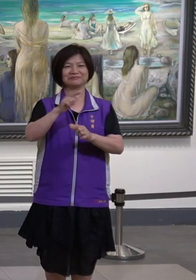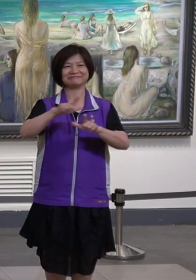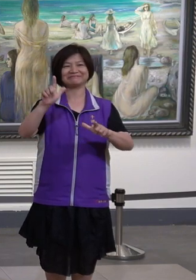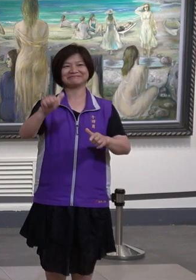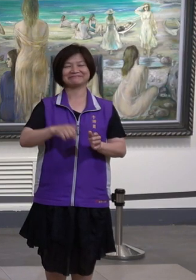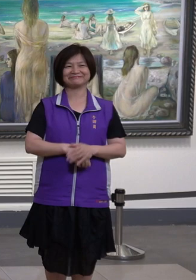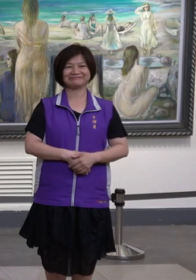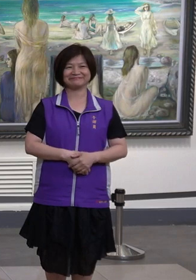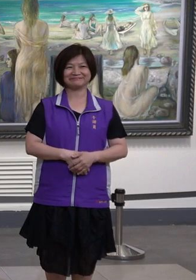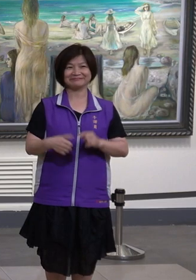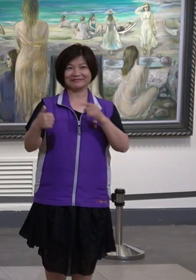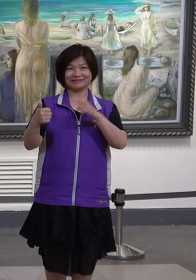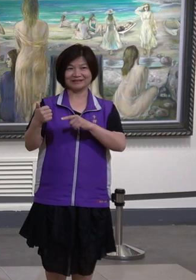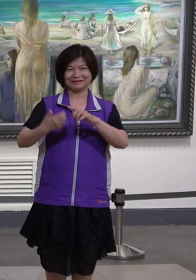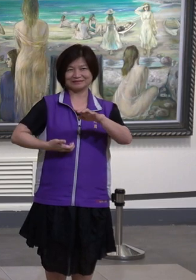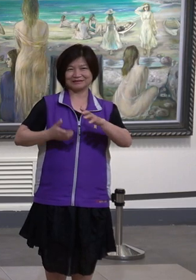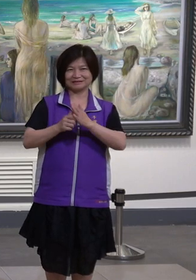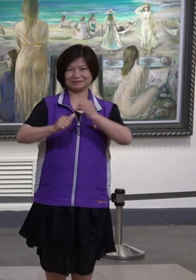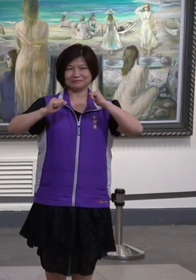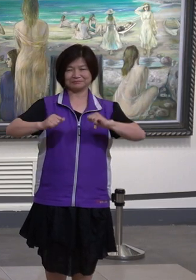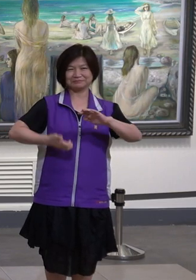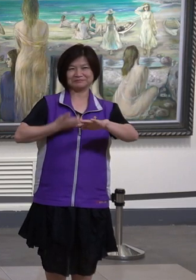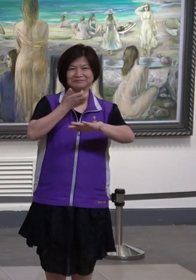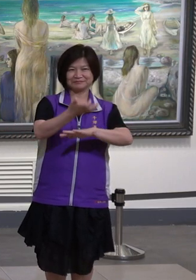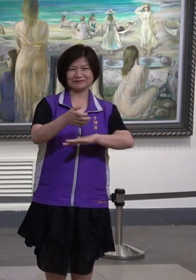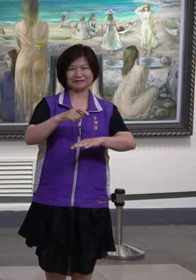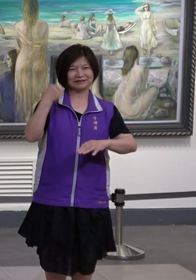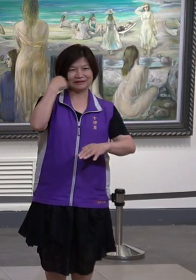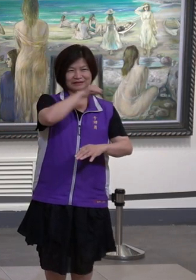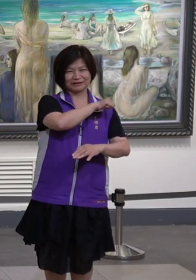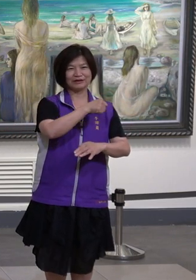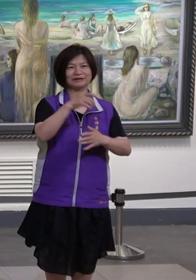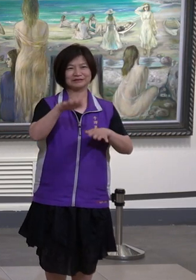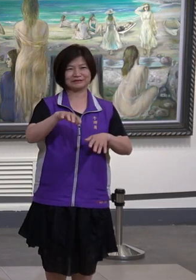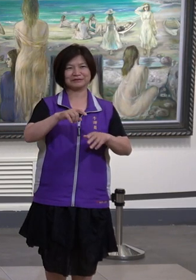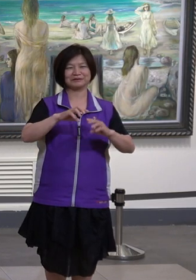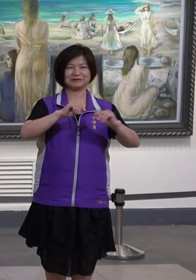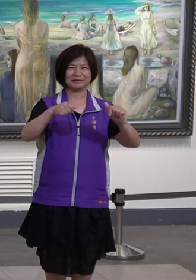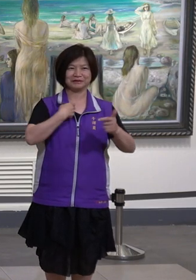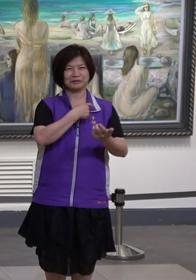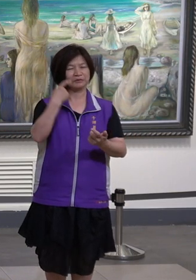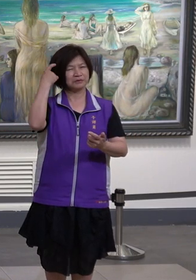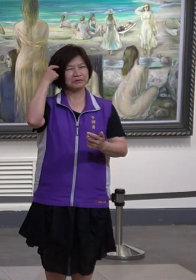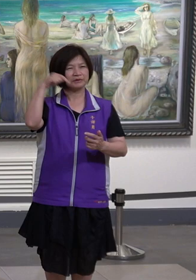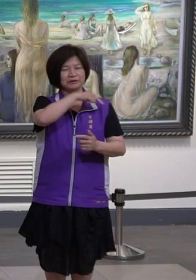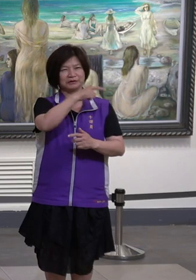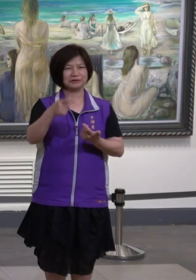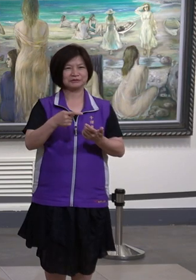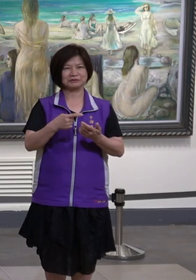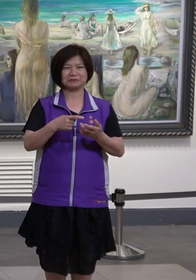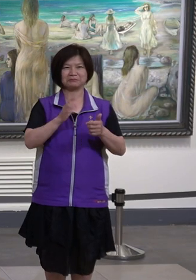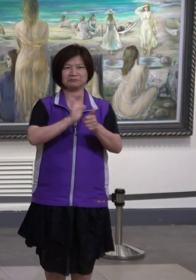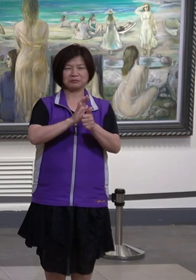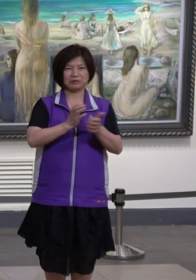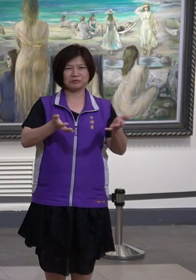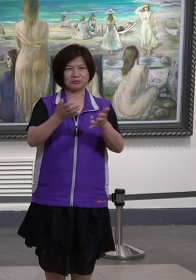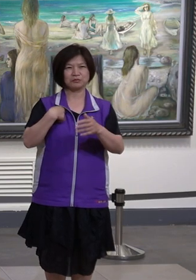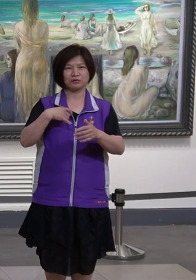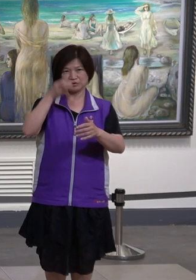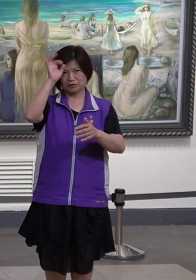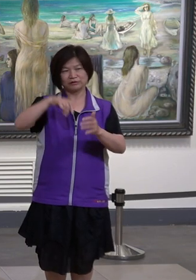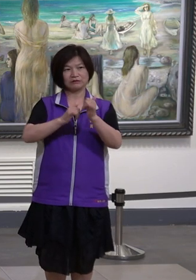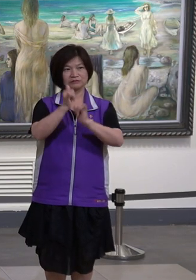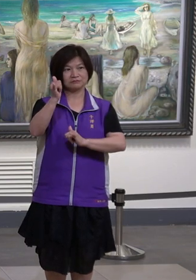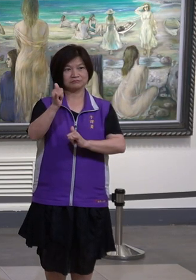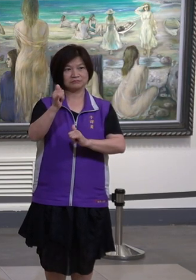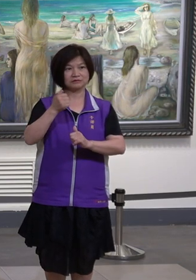家，他用生命打造了台湾这块土地的深厚的艺术沃土。我读他的历史，